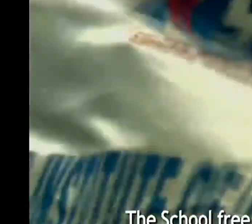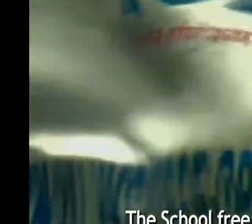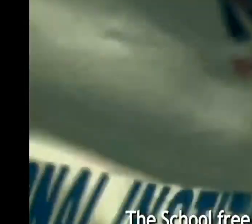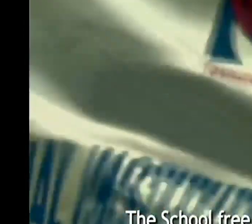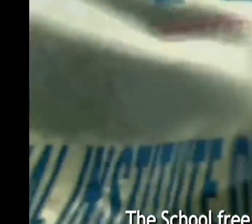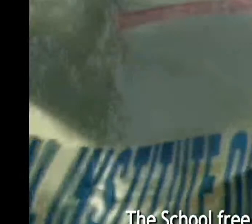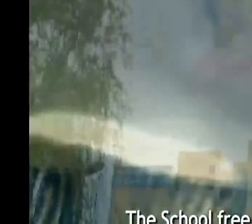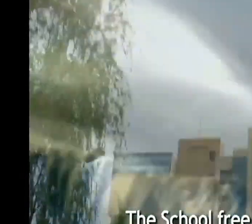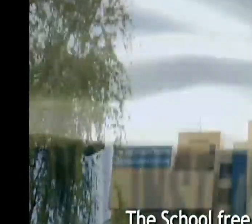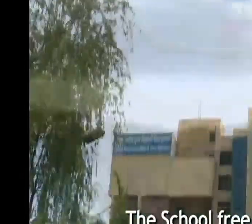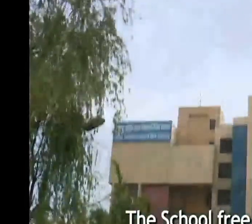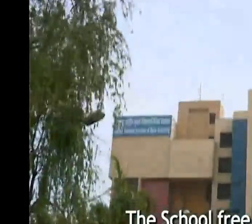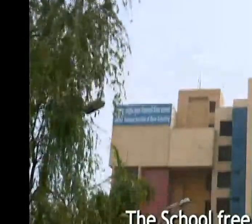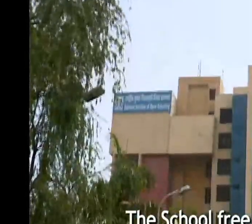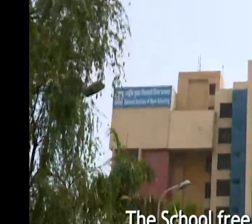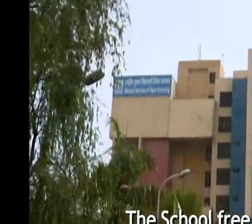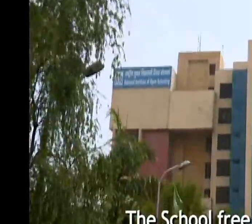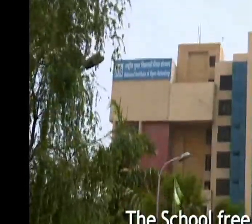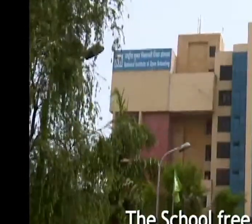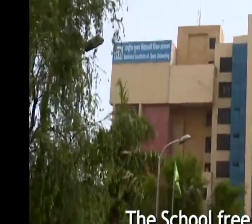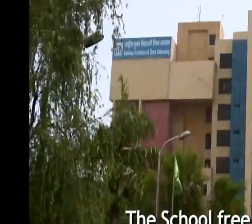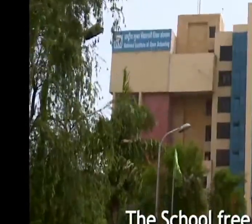विद्यालय जो मुक्त हो।